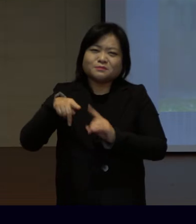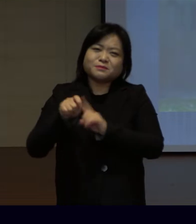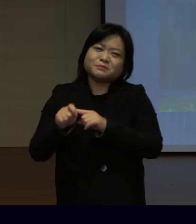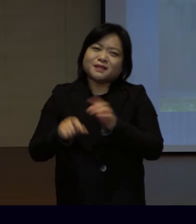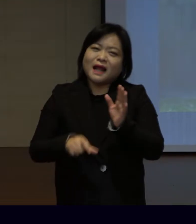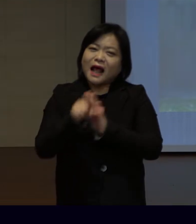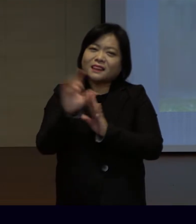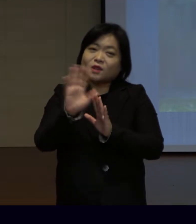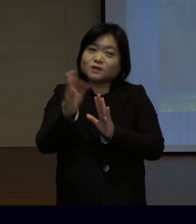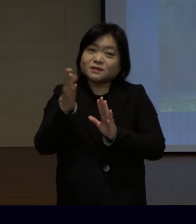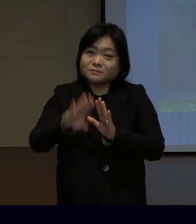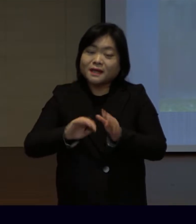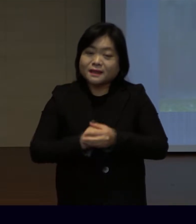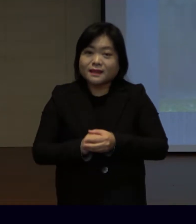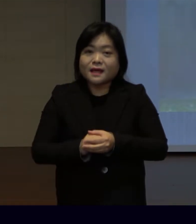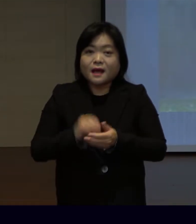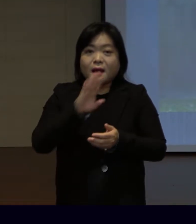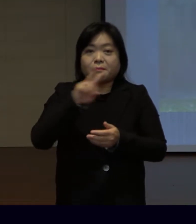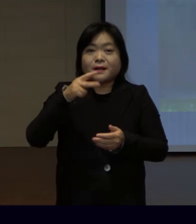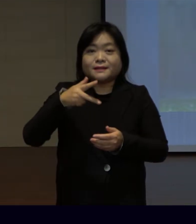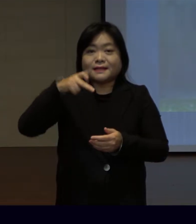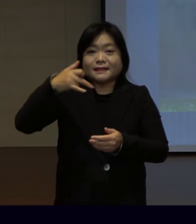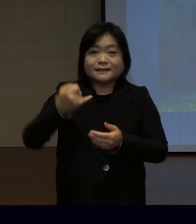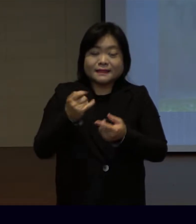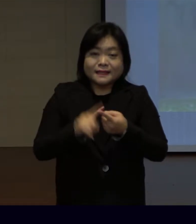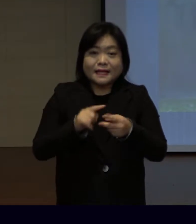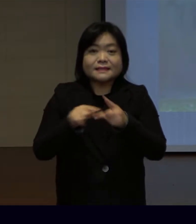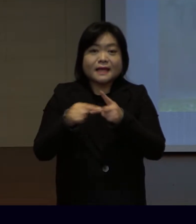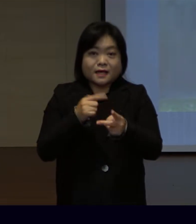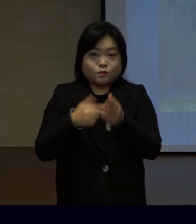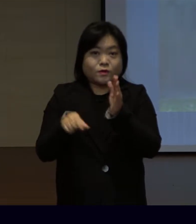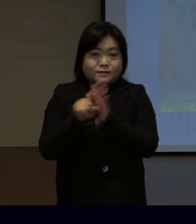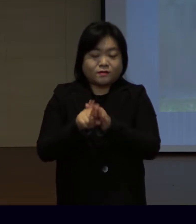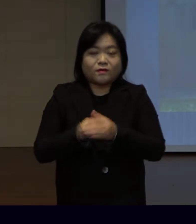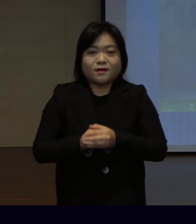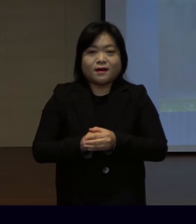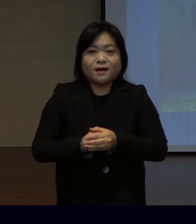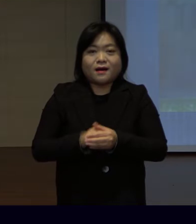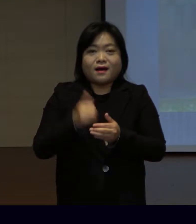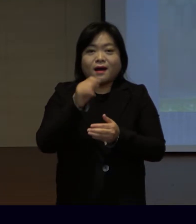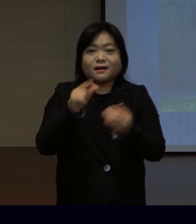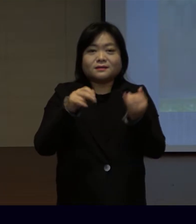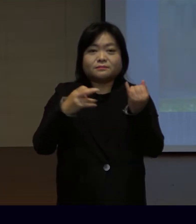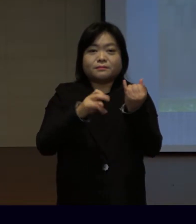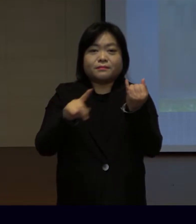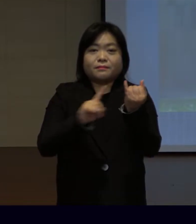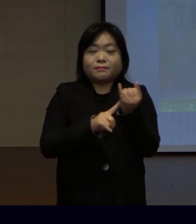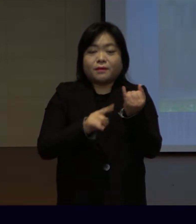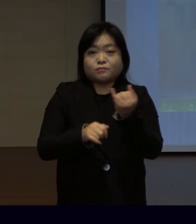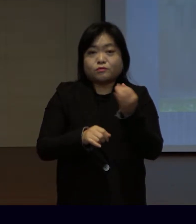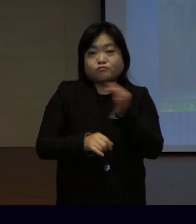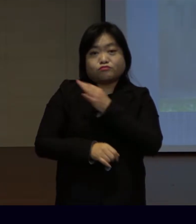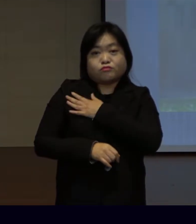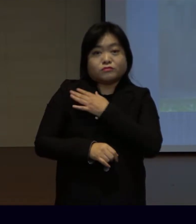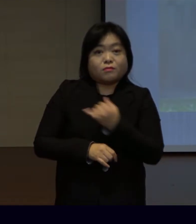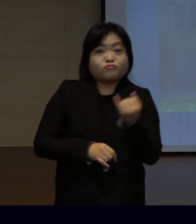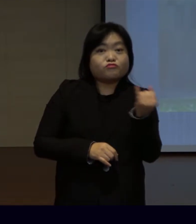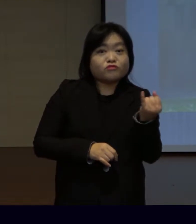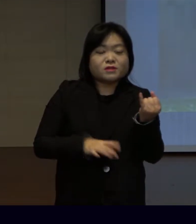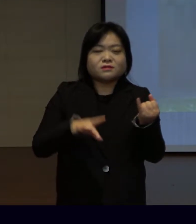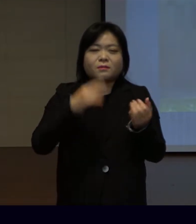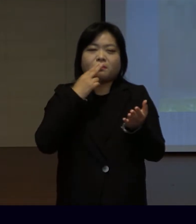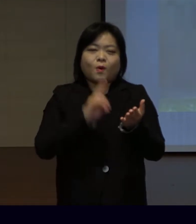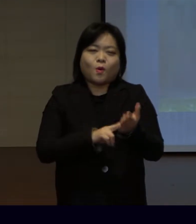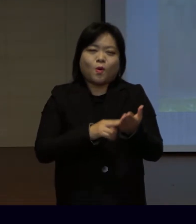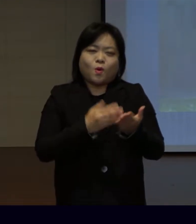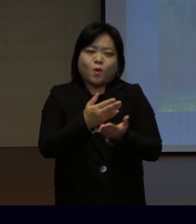안 넣었습니다만 이제 발자크에 대한 이해를 조금 돕기 위해서 그 한스카 부인을 처음에 이제 팬데터로 만난